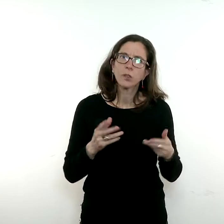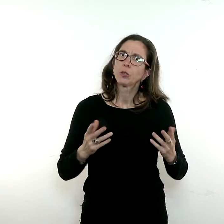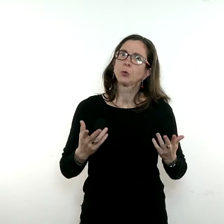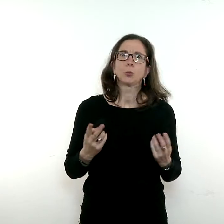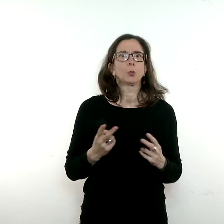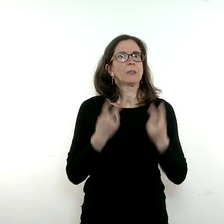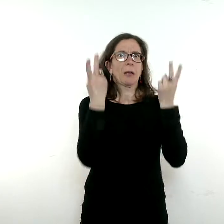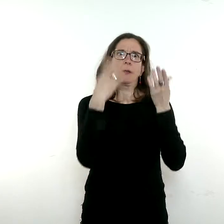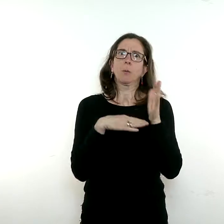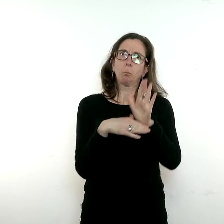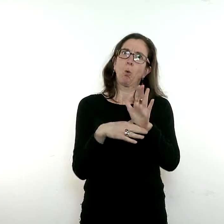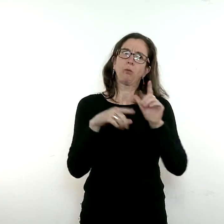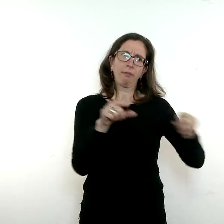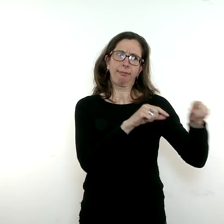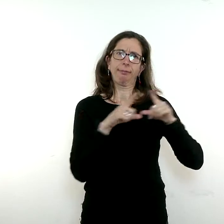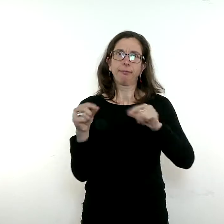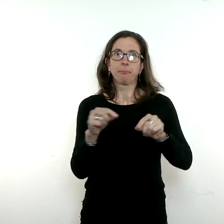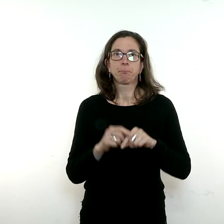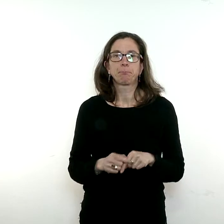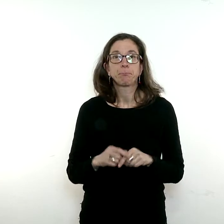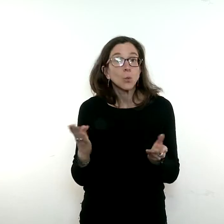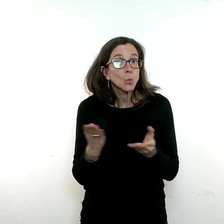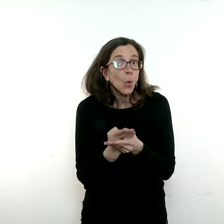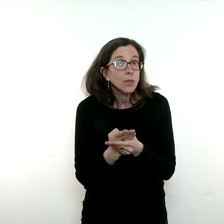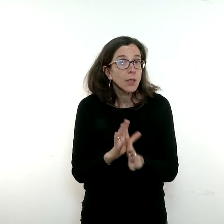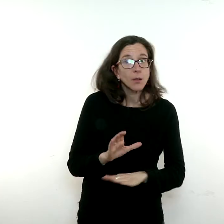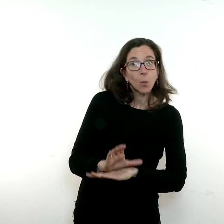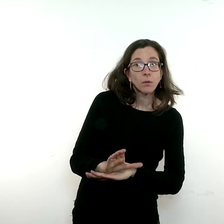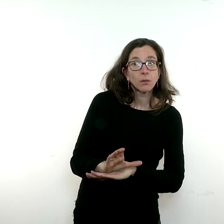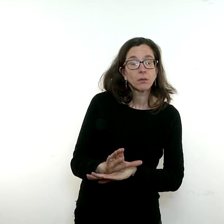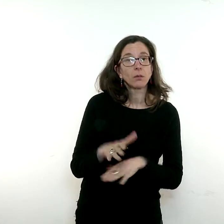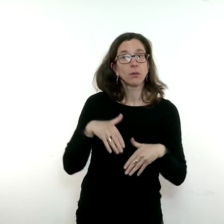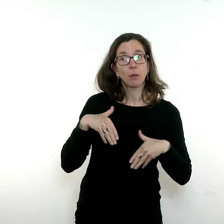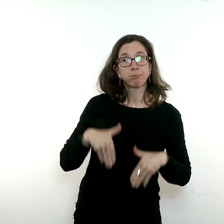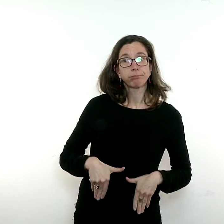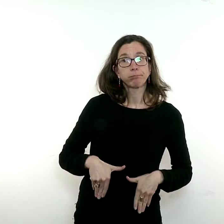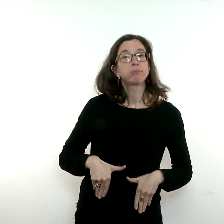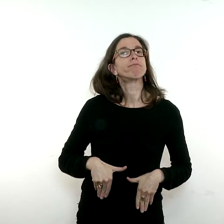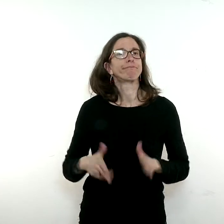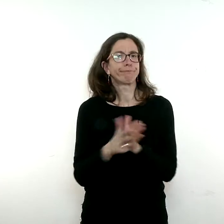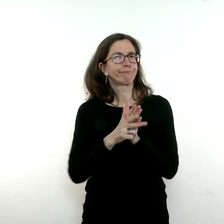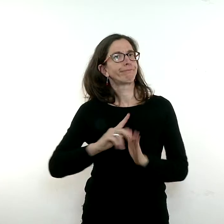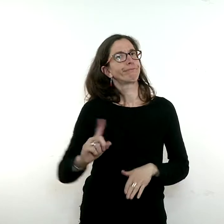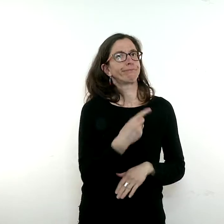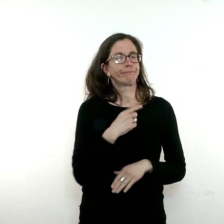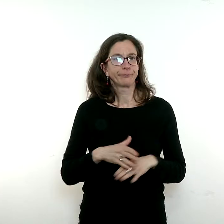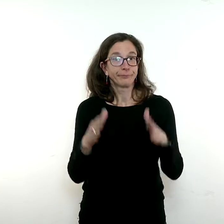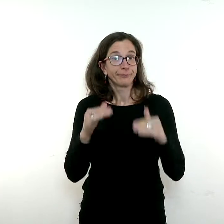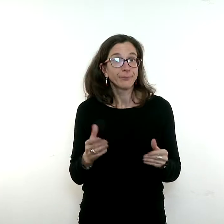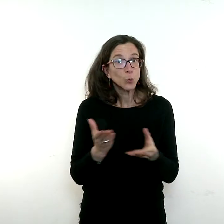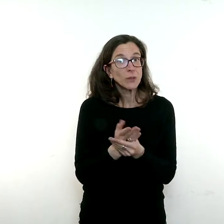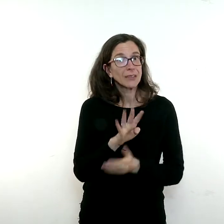Je mets au voie l'affaire 40. Qui est contre? Qui s'abstient? Adopté à l'unanimité. 41. Mise à disposition de